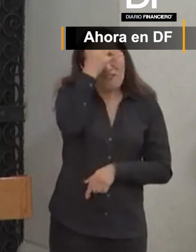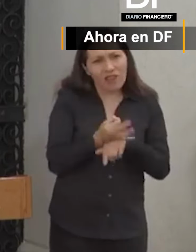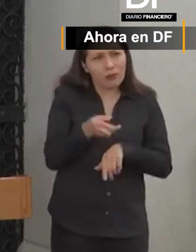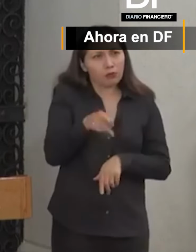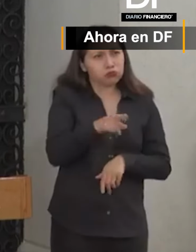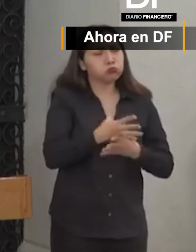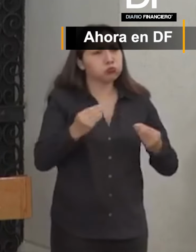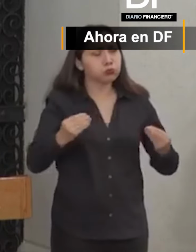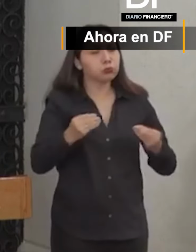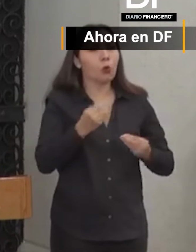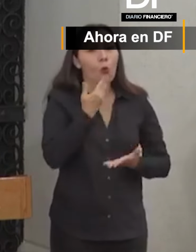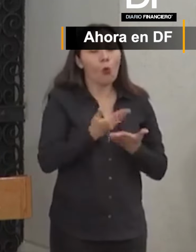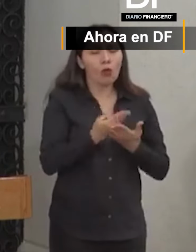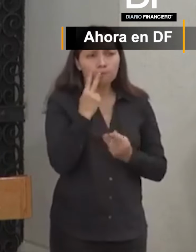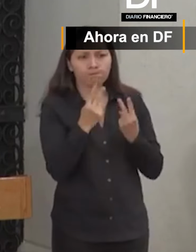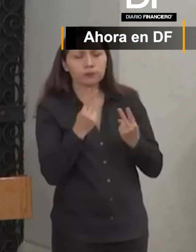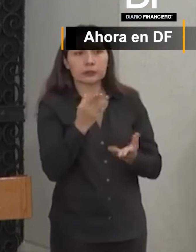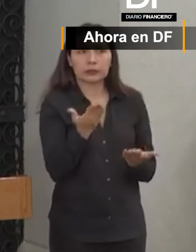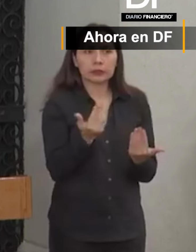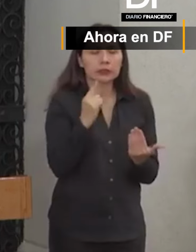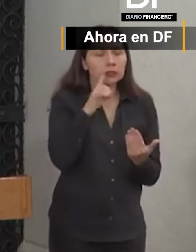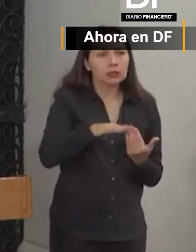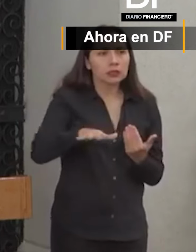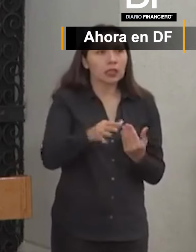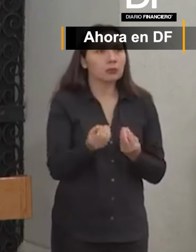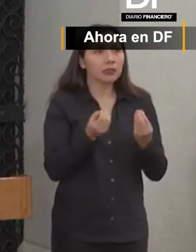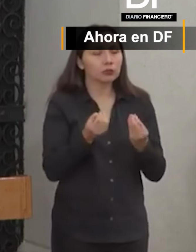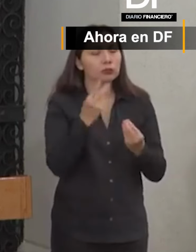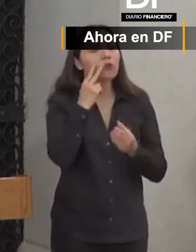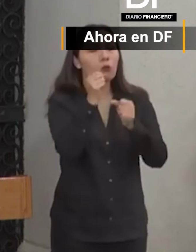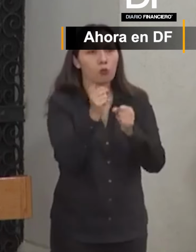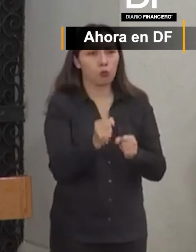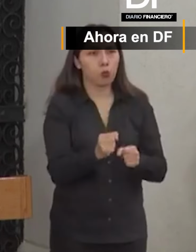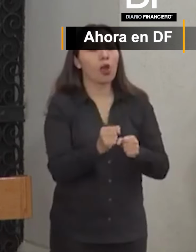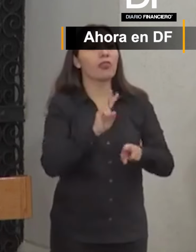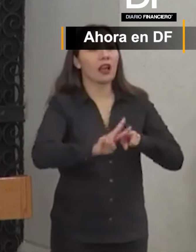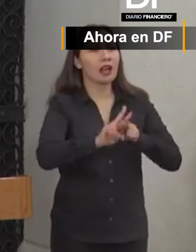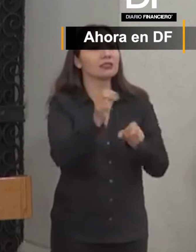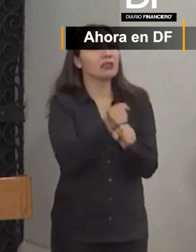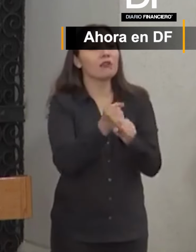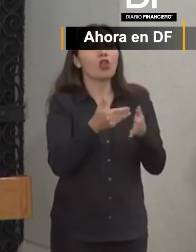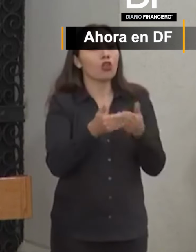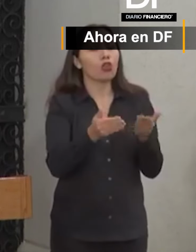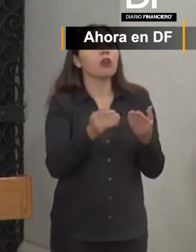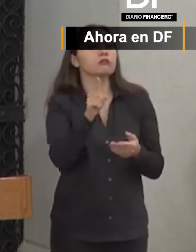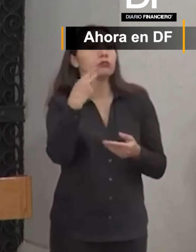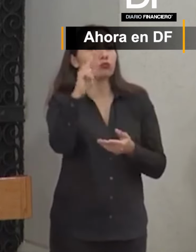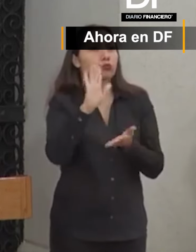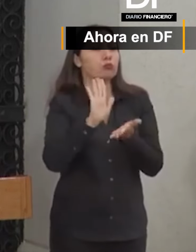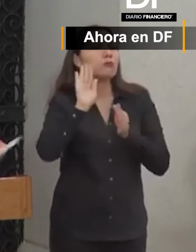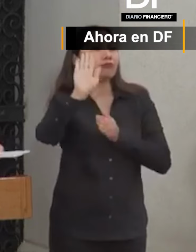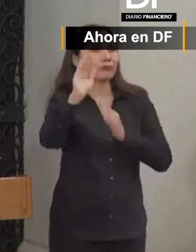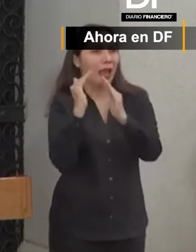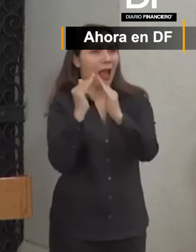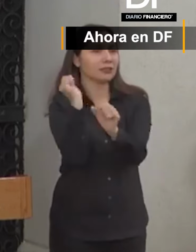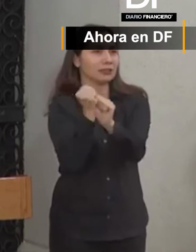crónicas, cuando las circunstancias lo exijan, podrán realizar su trabajo desde sus hogares, de forma